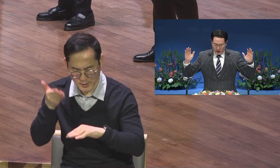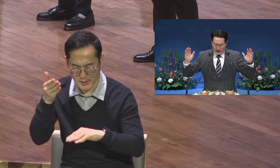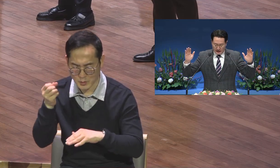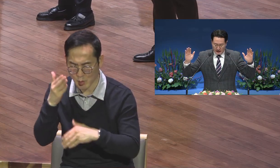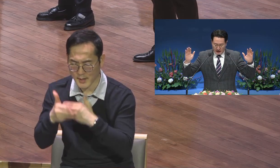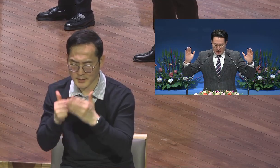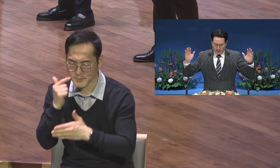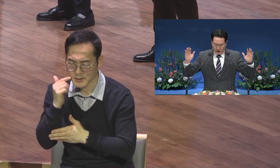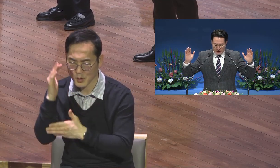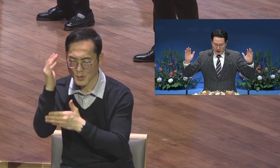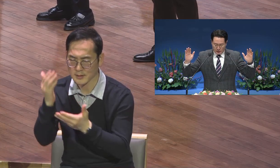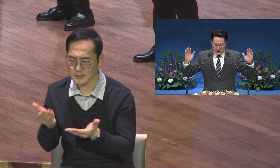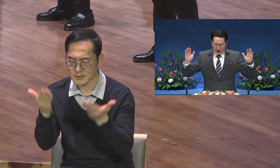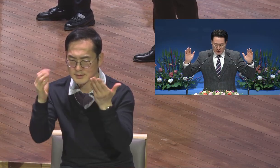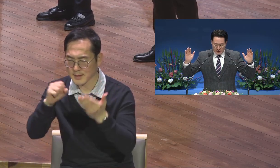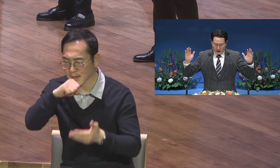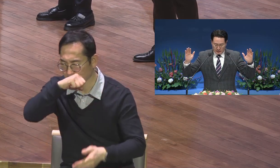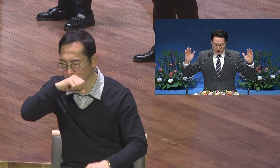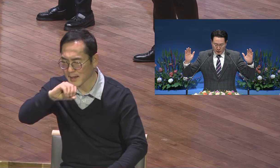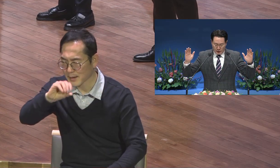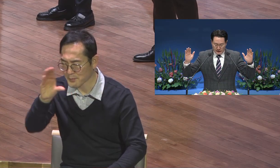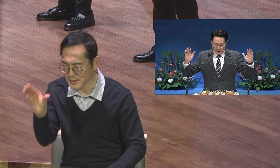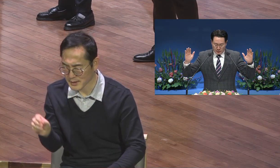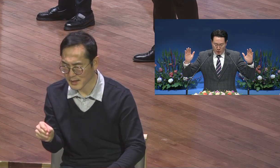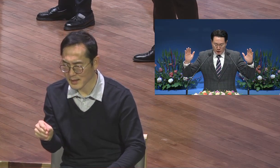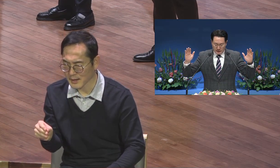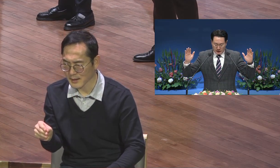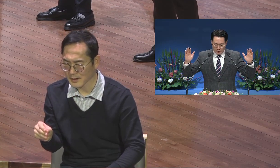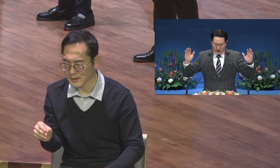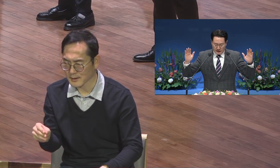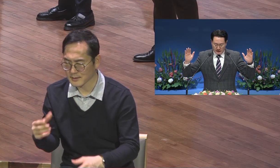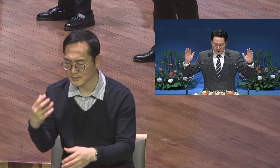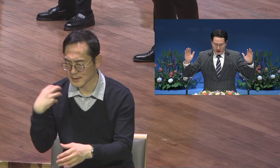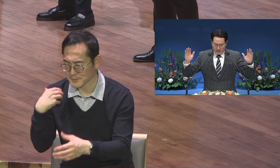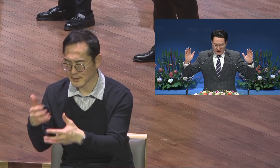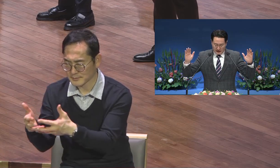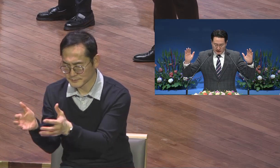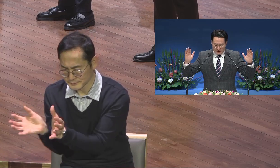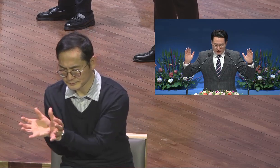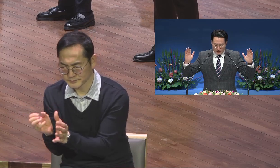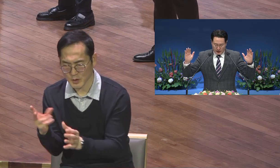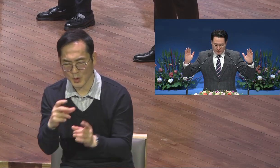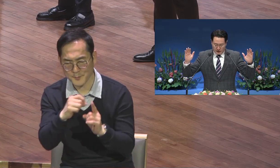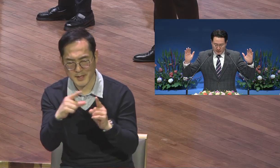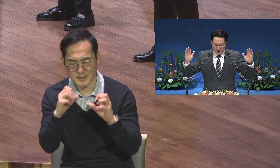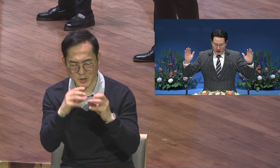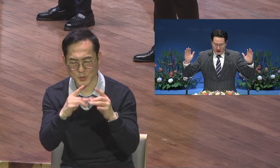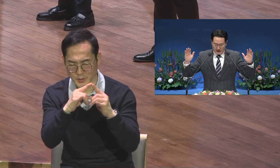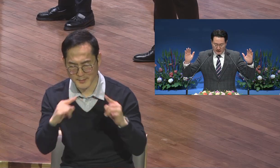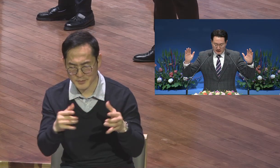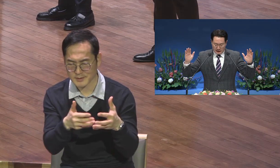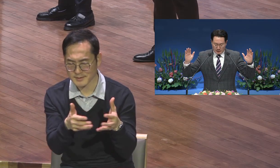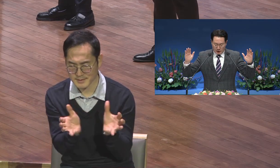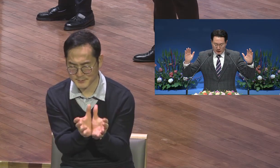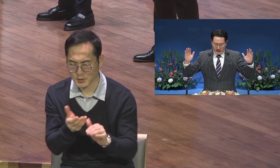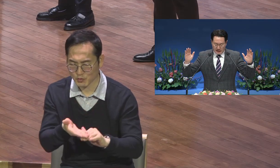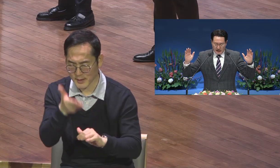영광을 돌린 아프리카 대륙과 지금 선교 현장에서 복음을 전하고 있는 파키스탄 전도 캠프팀 위에